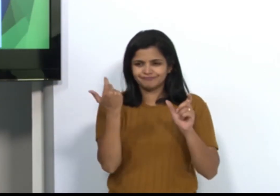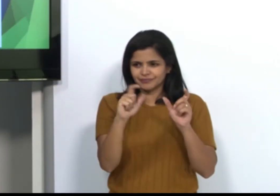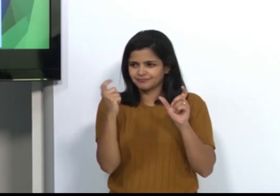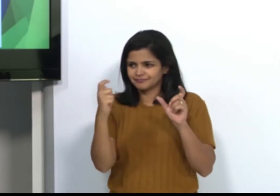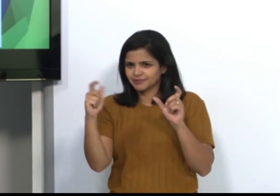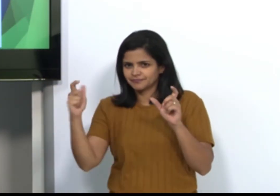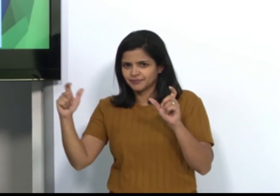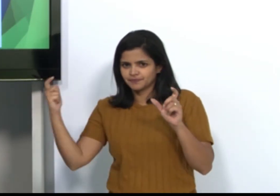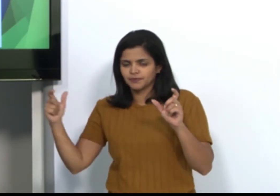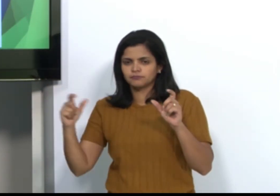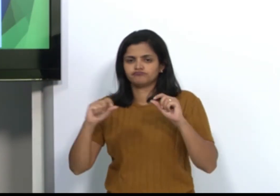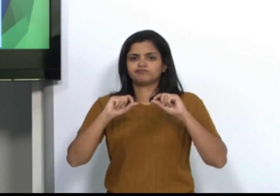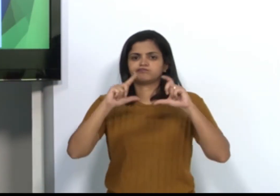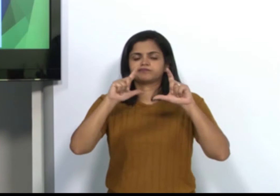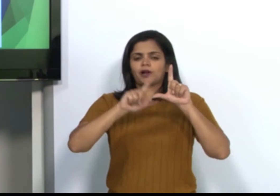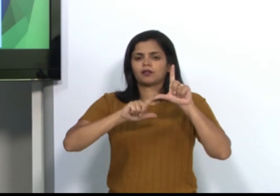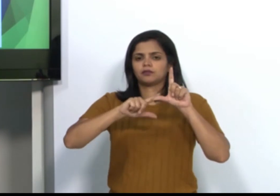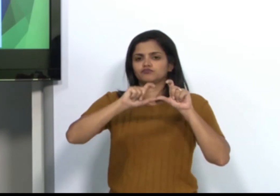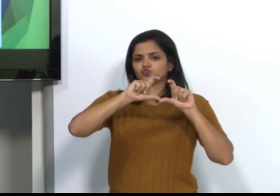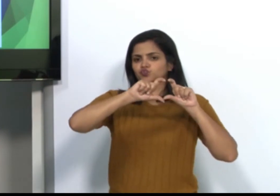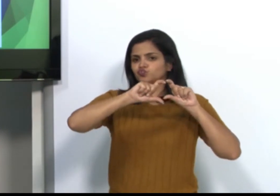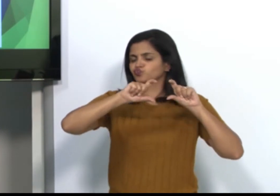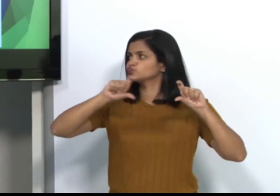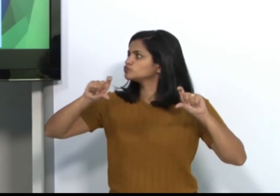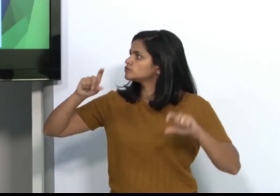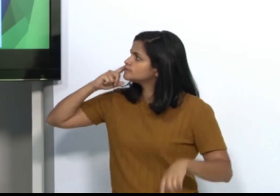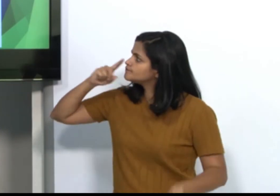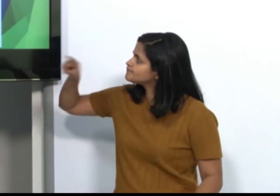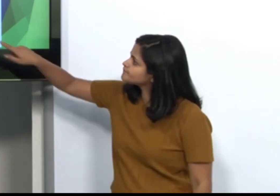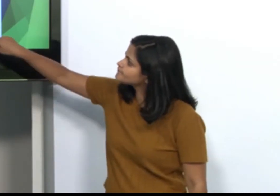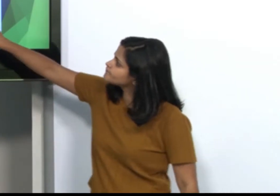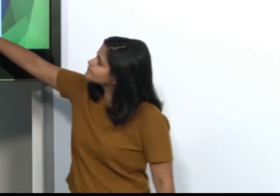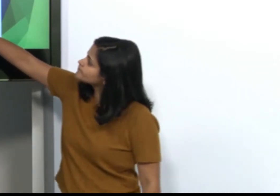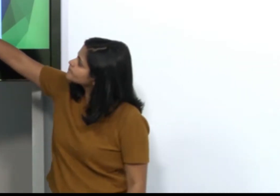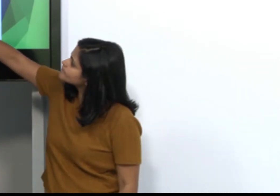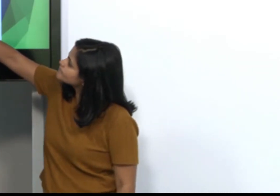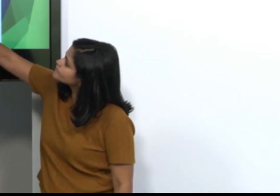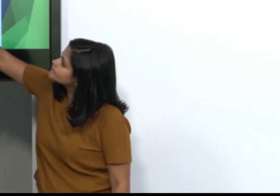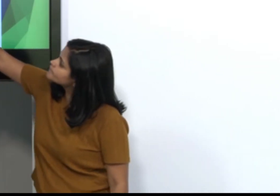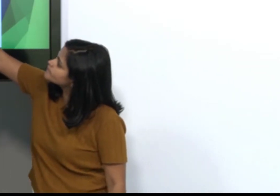Como acontece? Normalmente colocamos ali as palavras, letras maiúsculas,